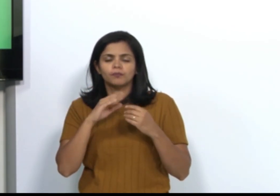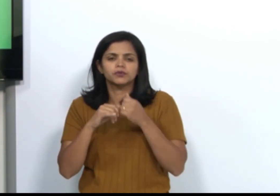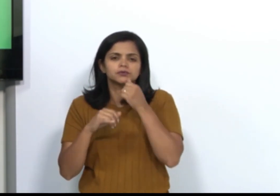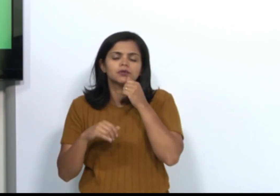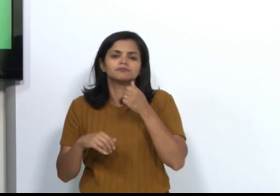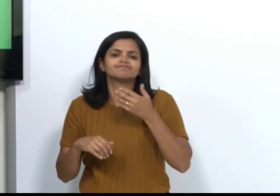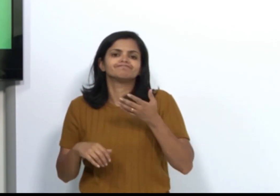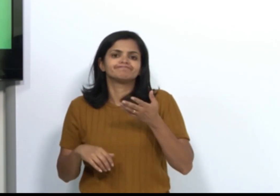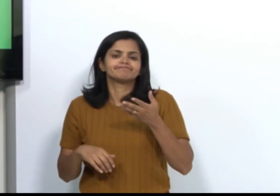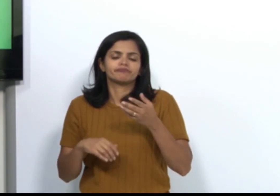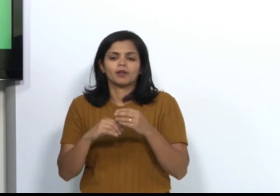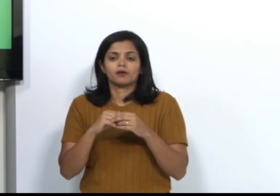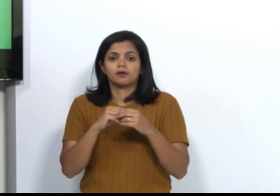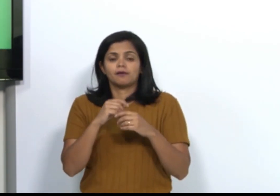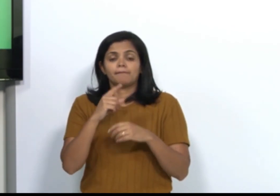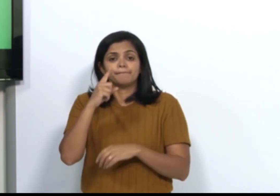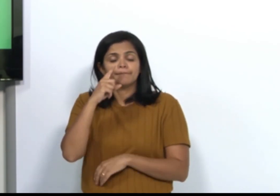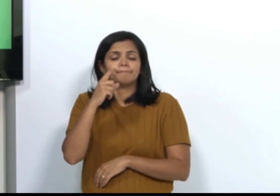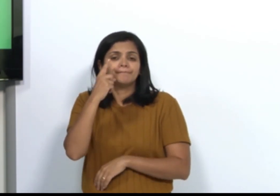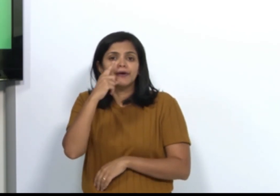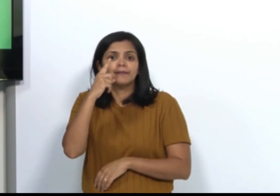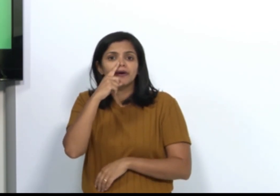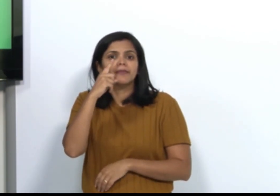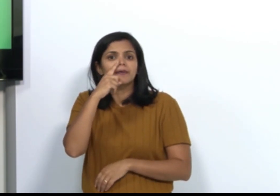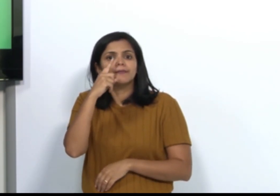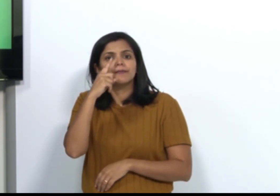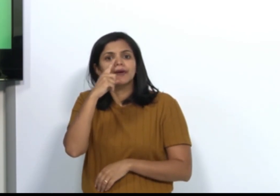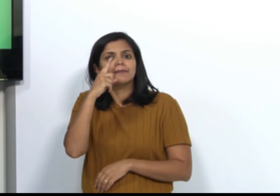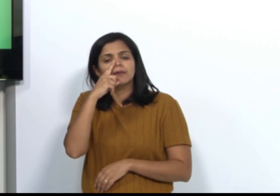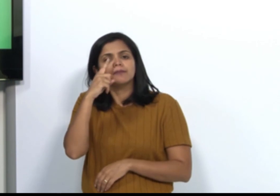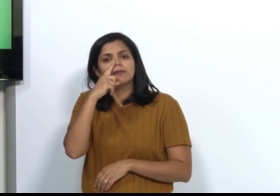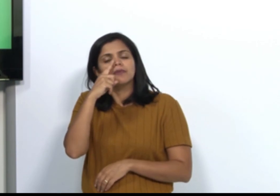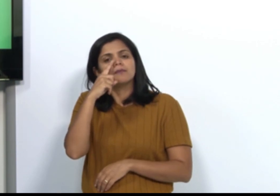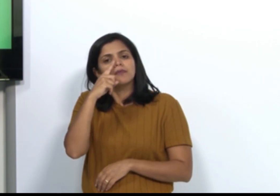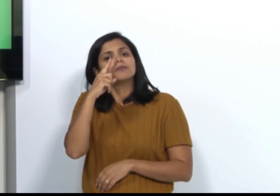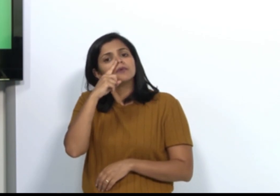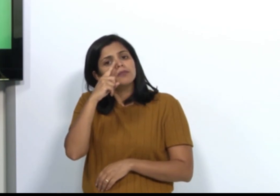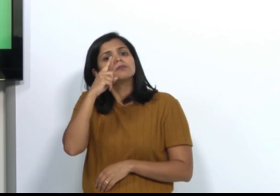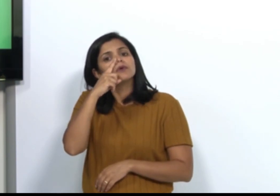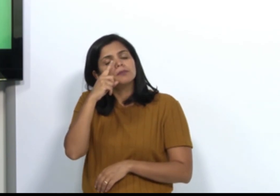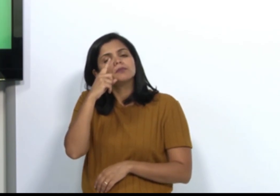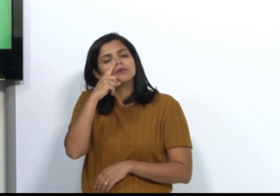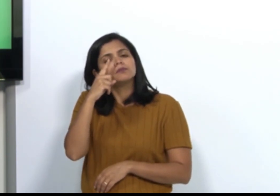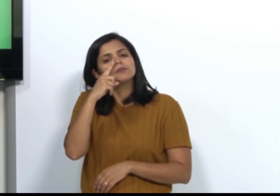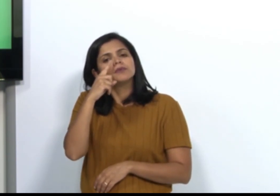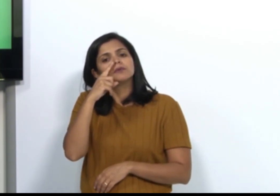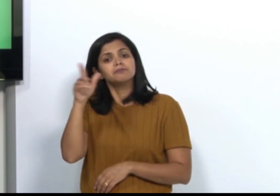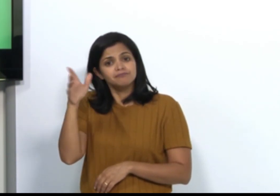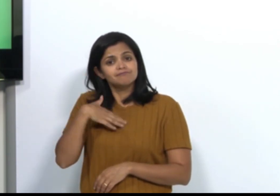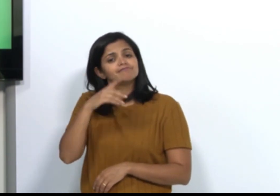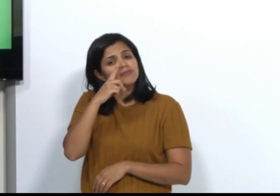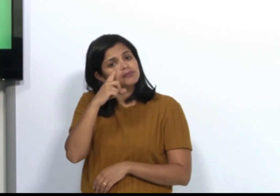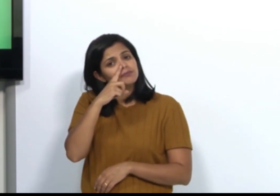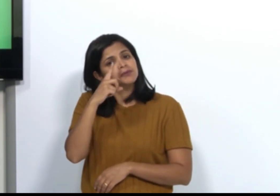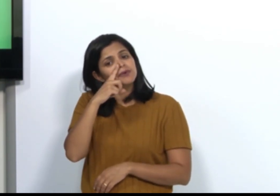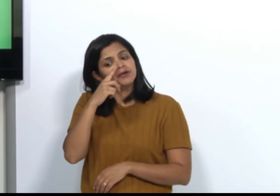Esse tempo que o sinal será feito. Por exemplo, mamãe, tem esse